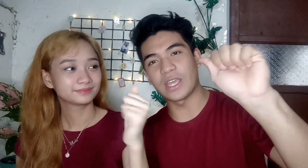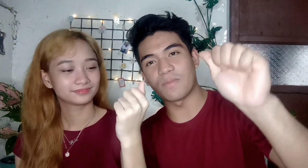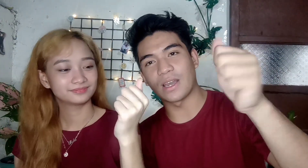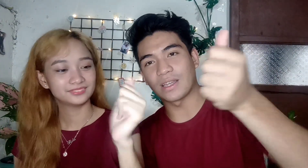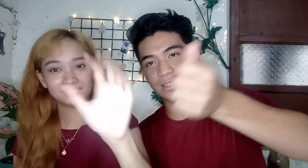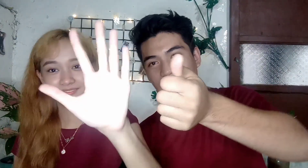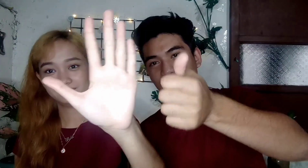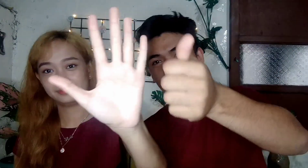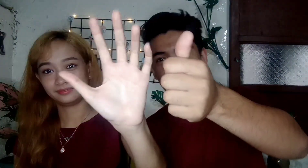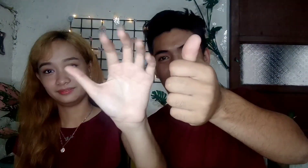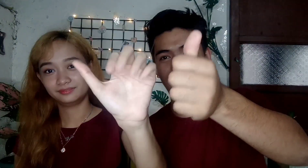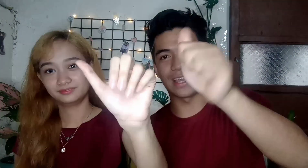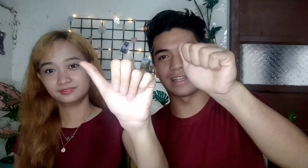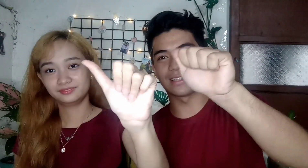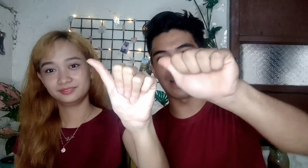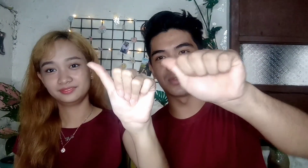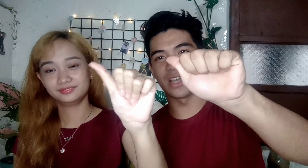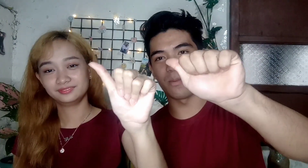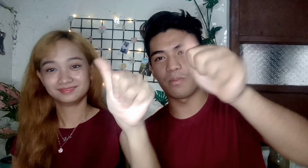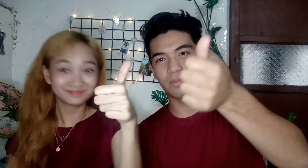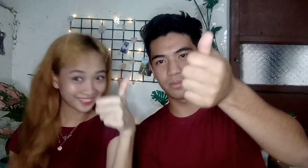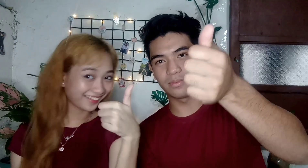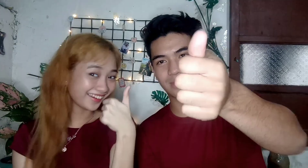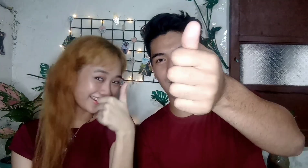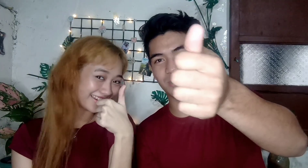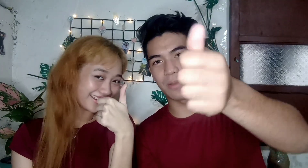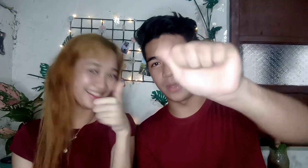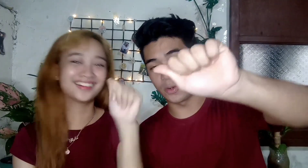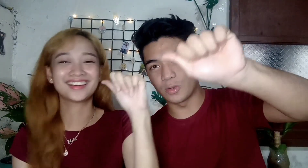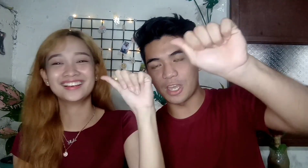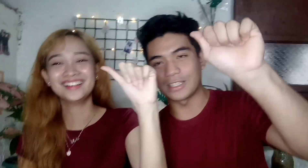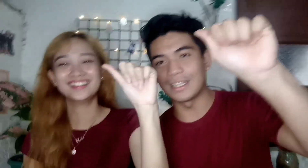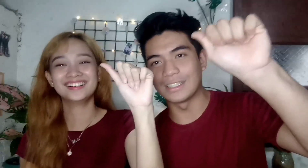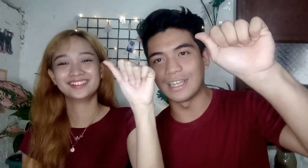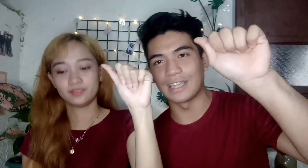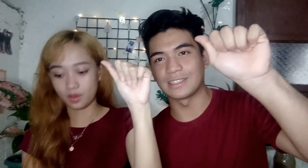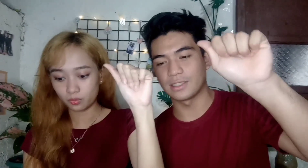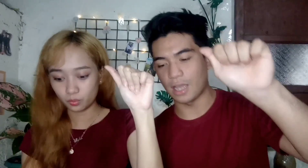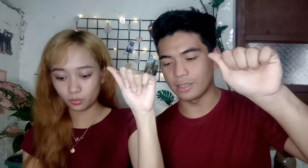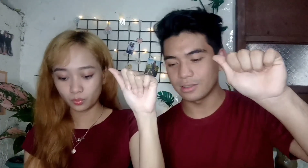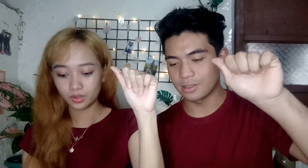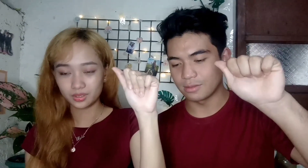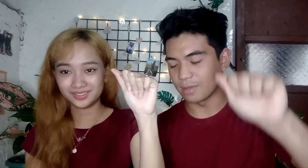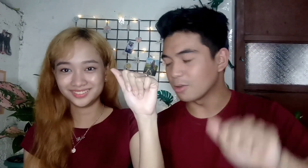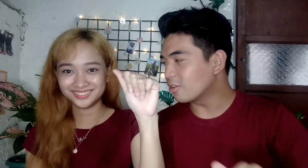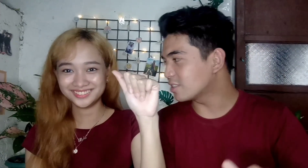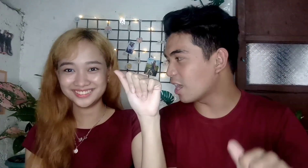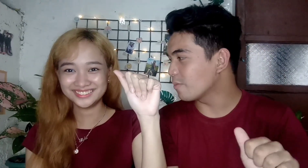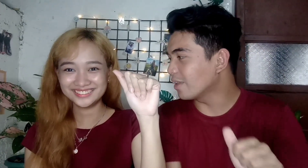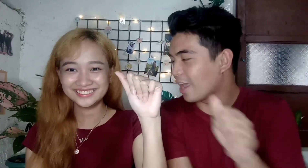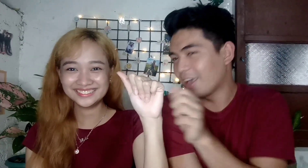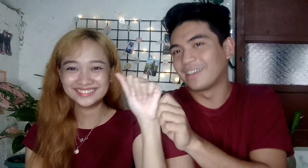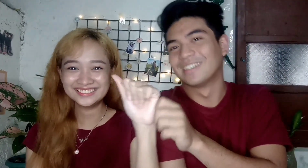A, parang thumbs up lang. Ayan, thumbs up. Thumbs up, pero nakagilid, guys. Ay, magulo ka sa camera, eh.